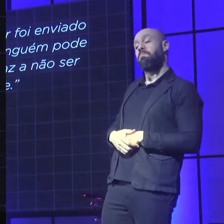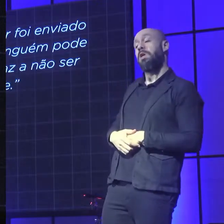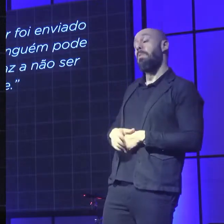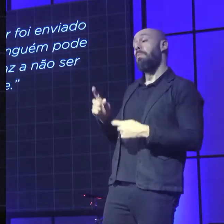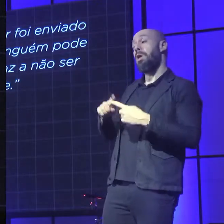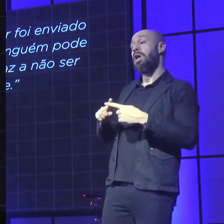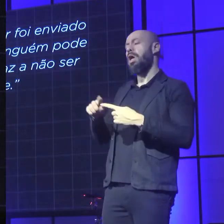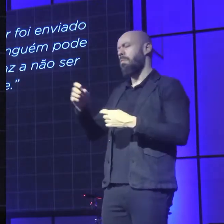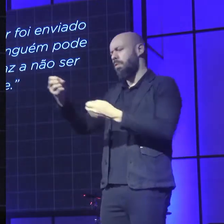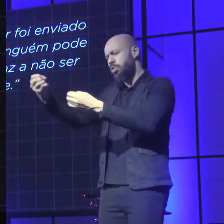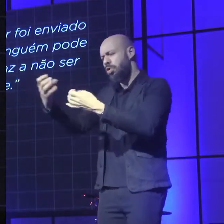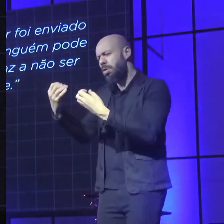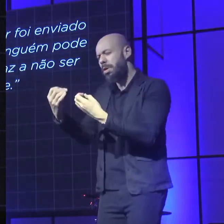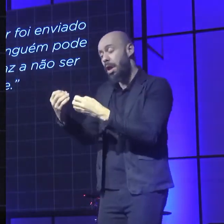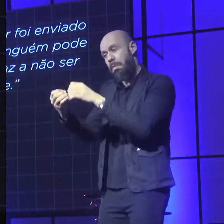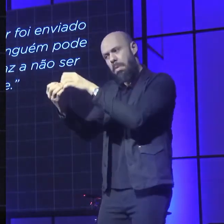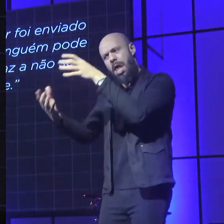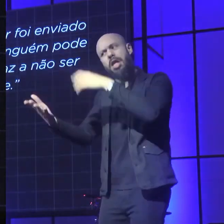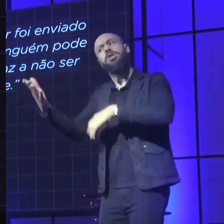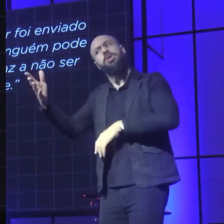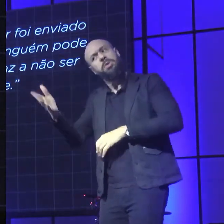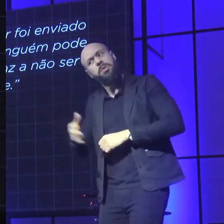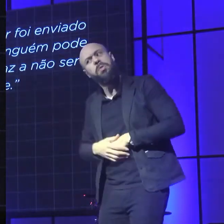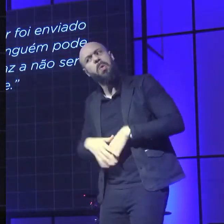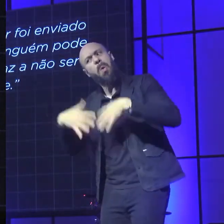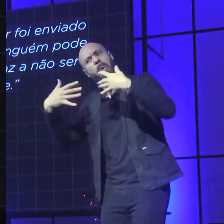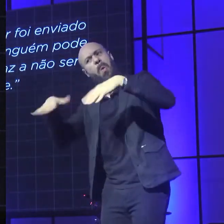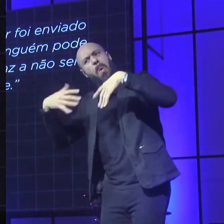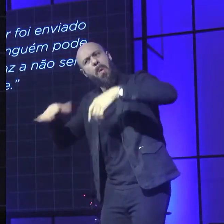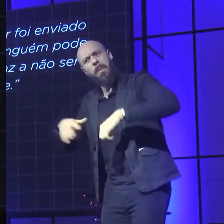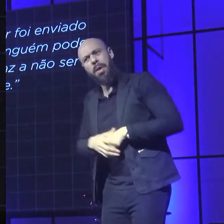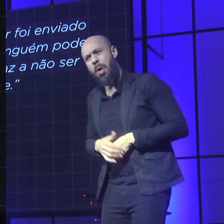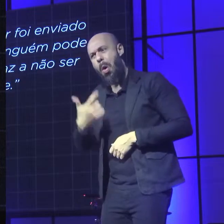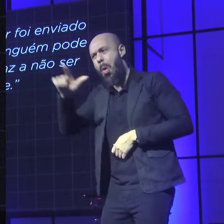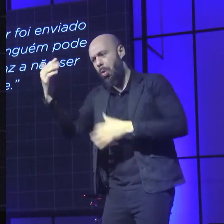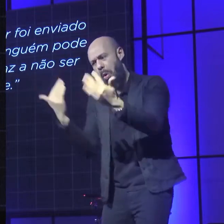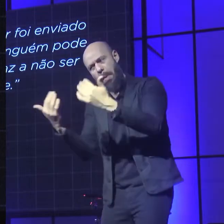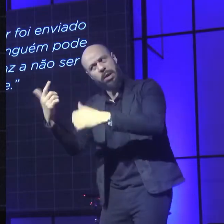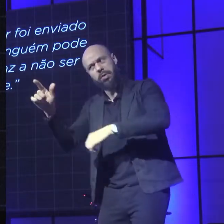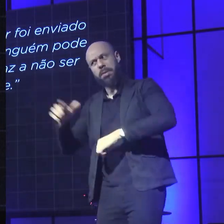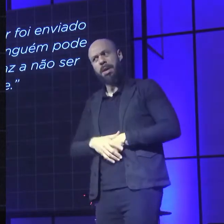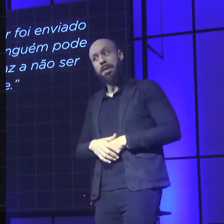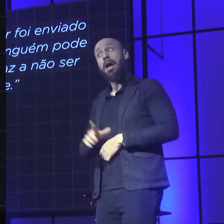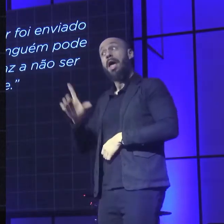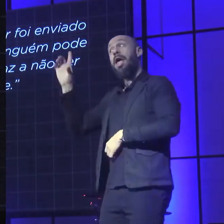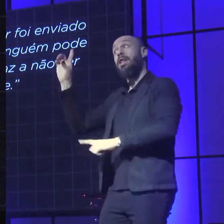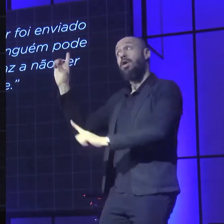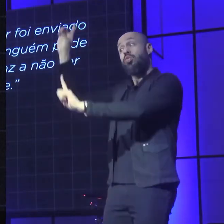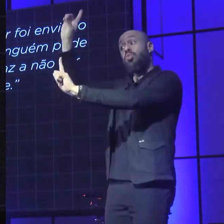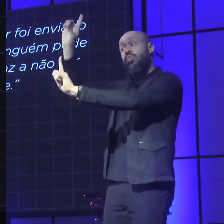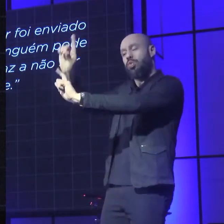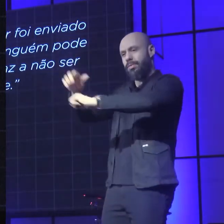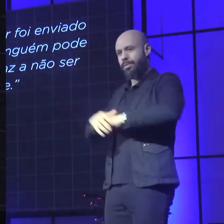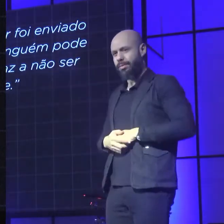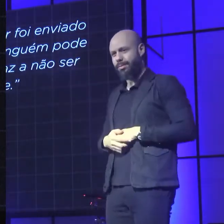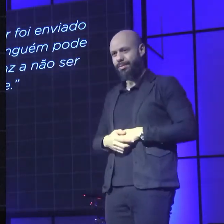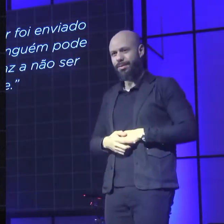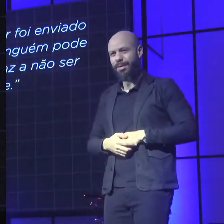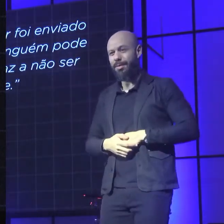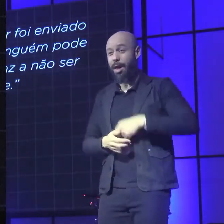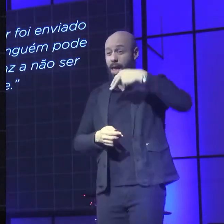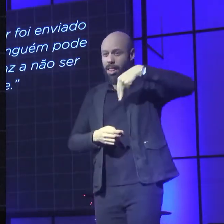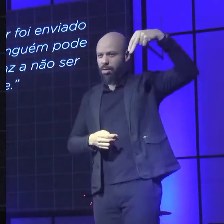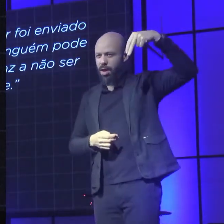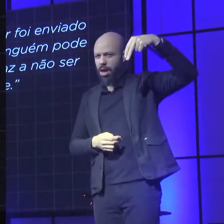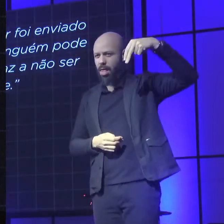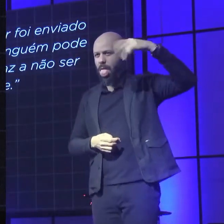pode fazer os milagres que o Senhor faz, a não ser que Deus esteja com ele. Nicodemos não era burro, Nicodemos não era um tolo,